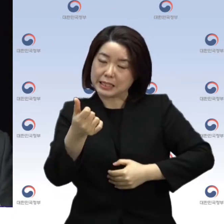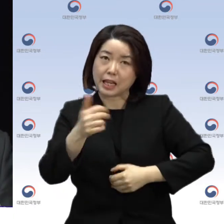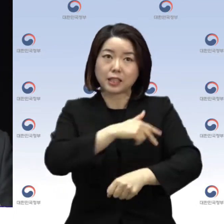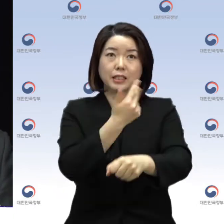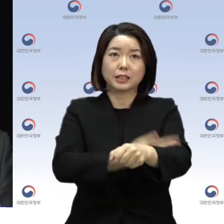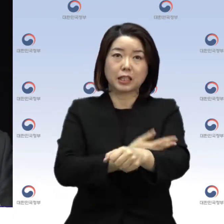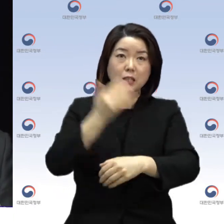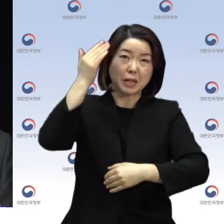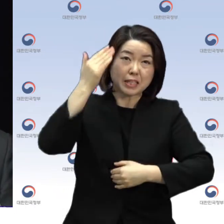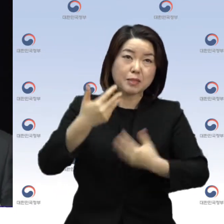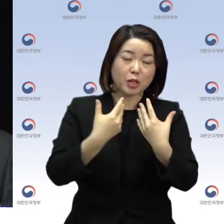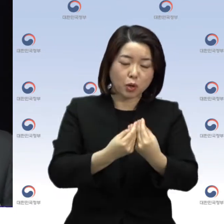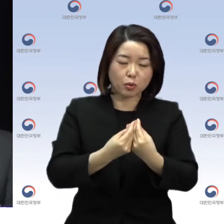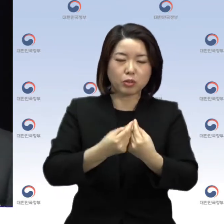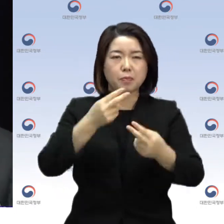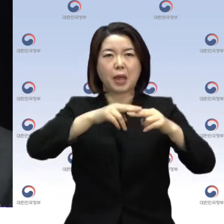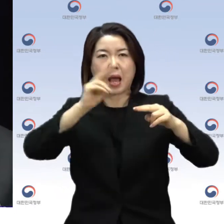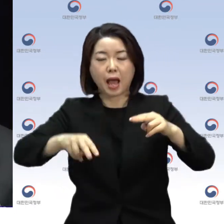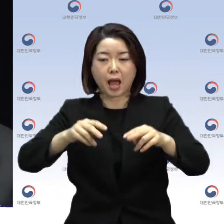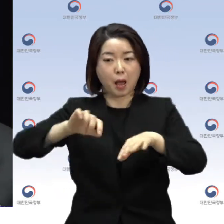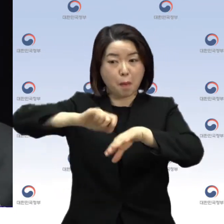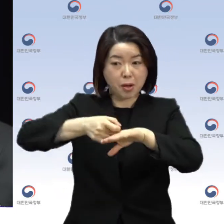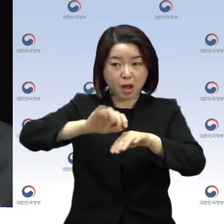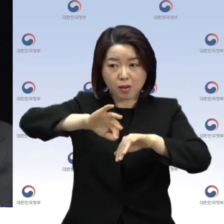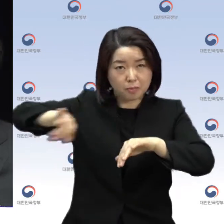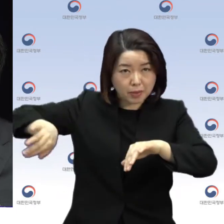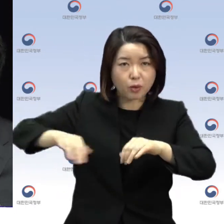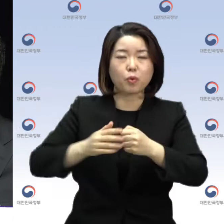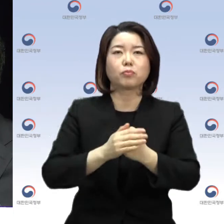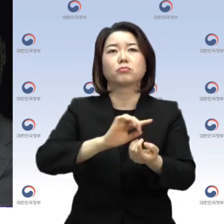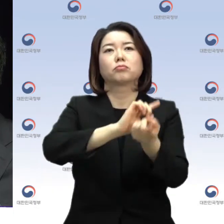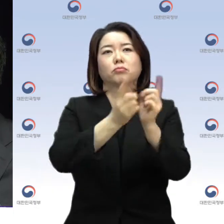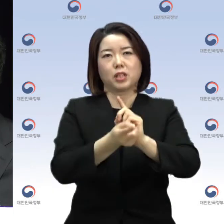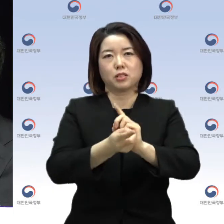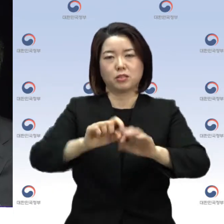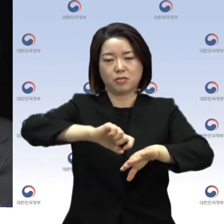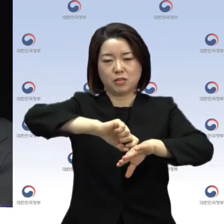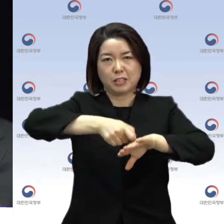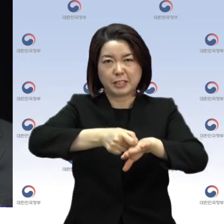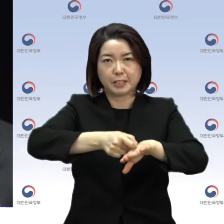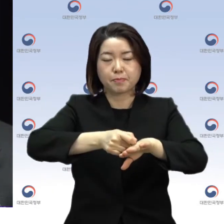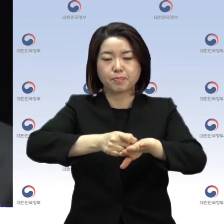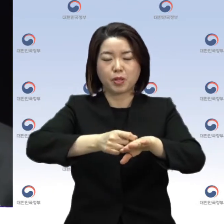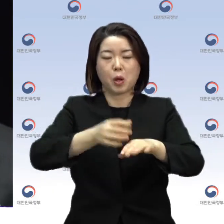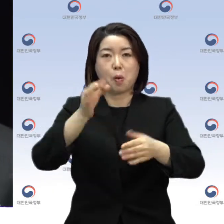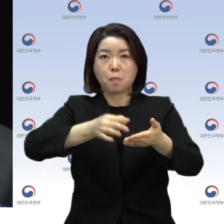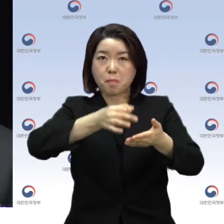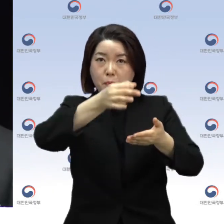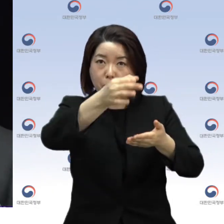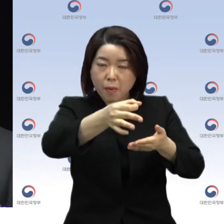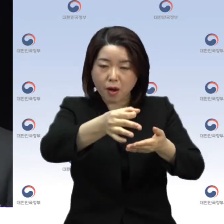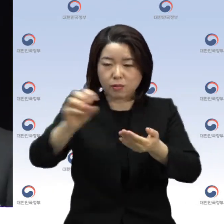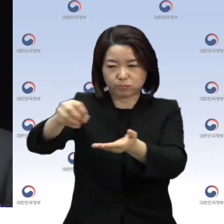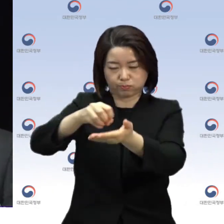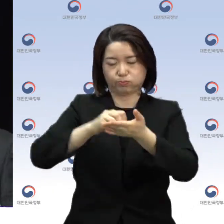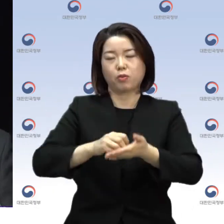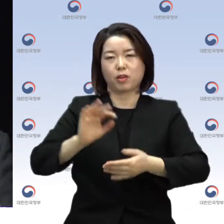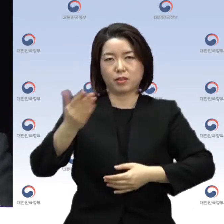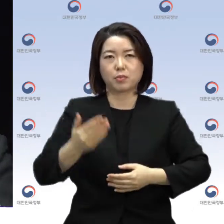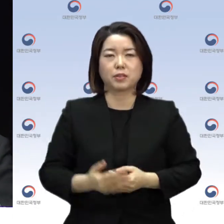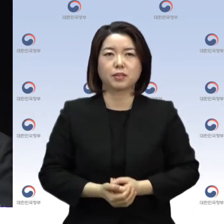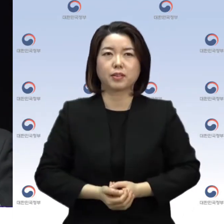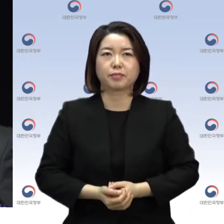경우 형사처벌 대상에서 제외하고 대신 징벌적 손해배상 제도를 도입하겠습니다.